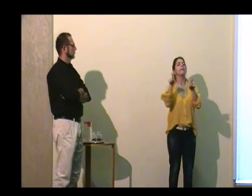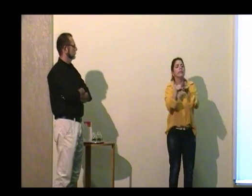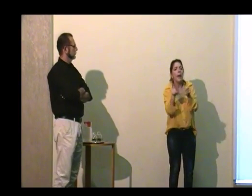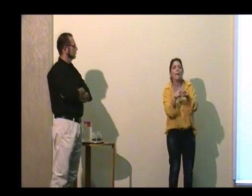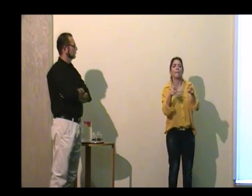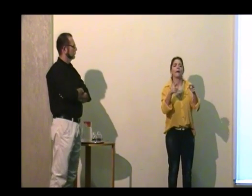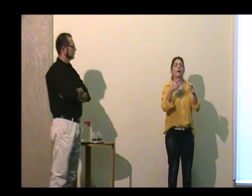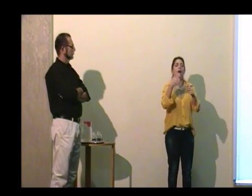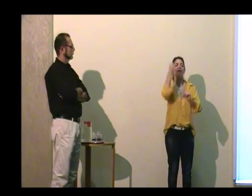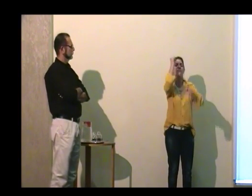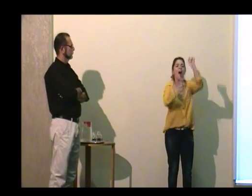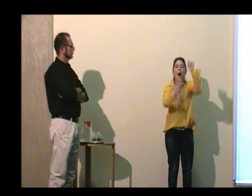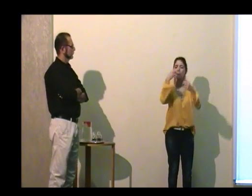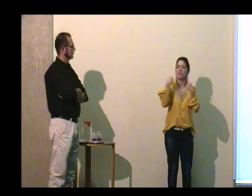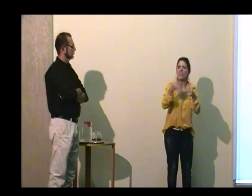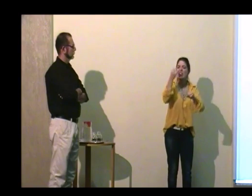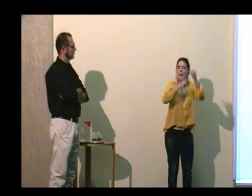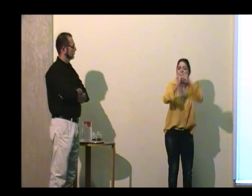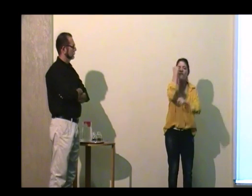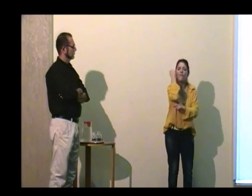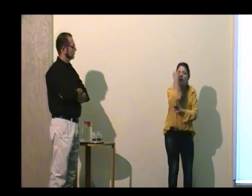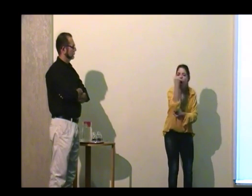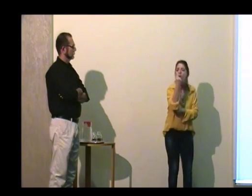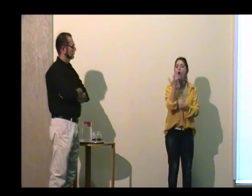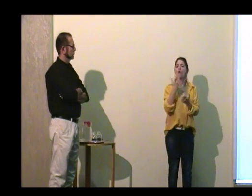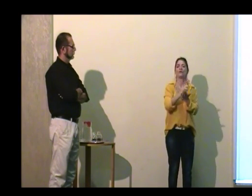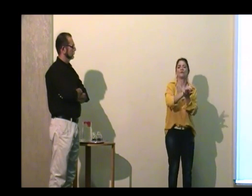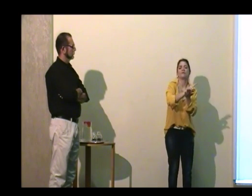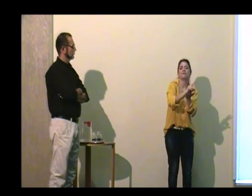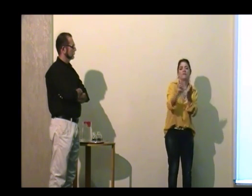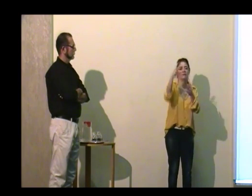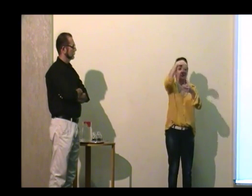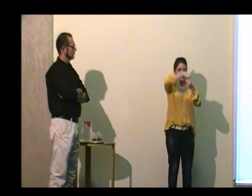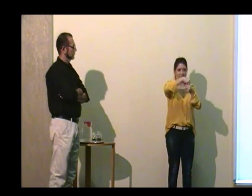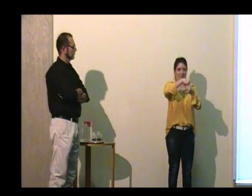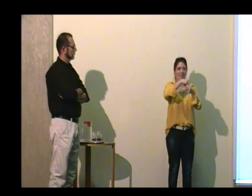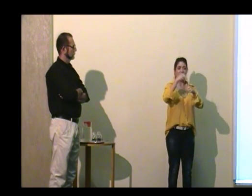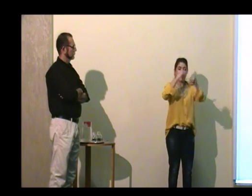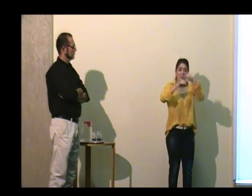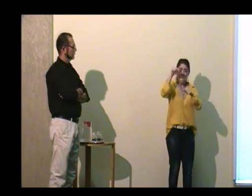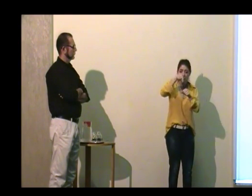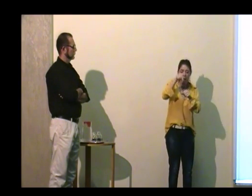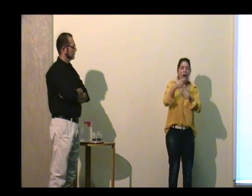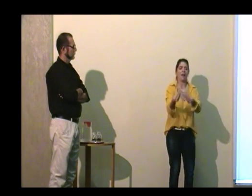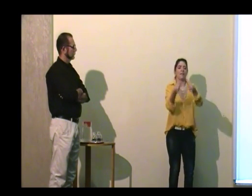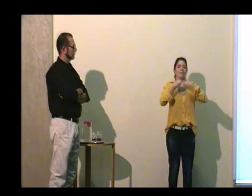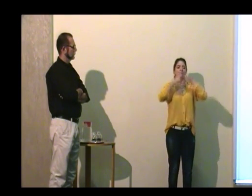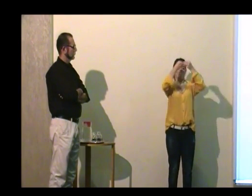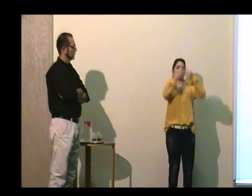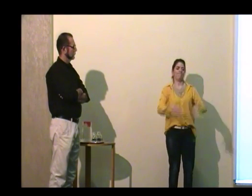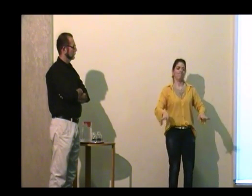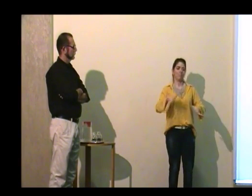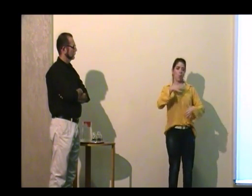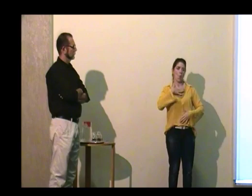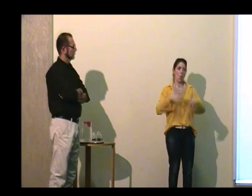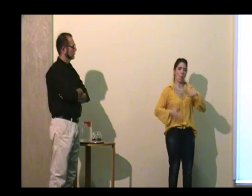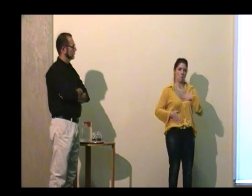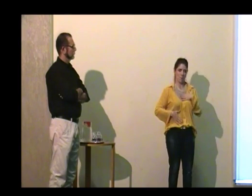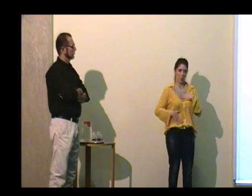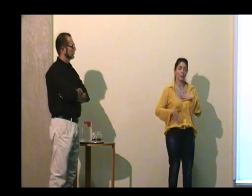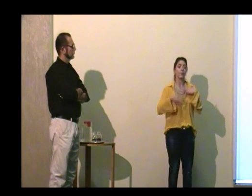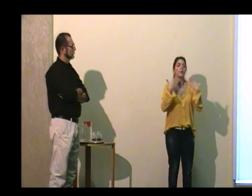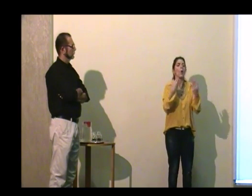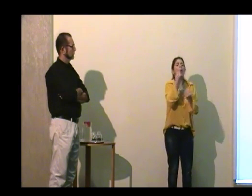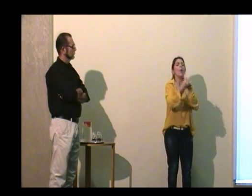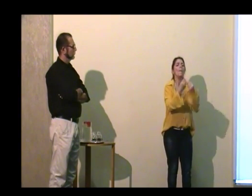cheios de vitaminas e fibras. Mas a partir de certo momento a industrialização trouxe alimentos que